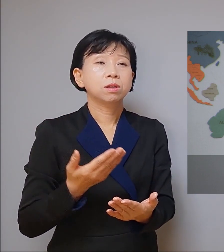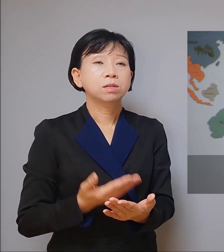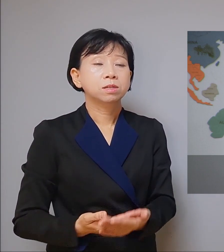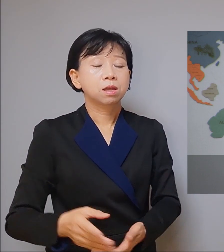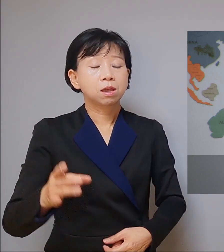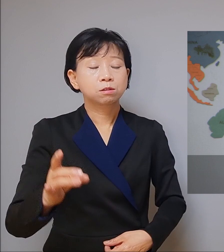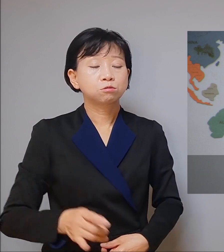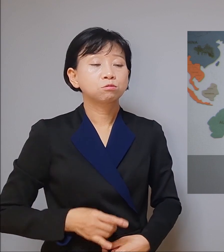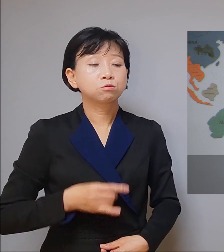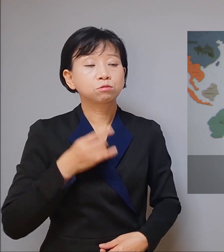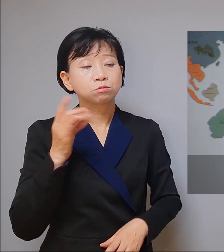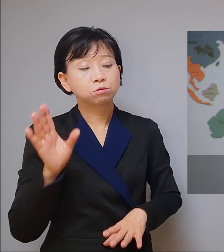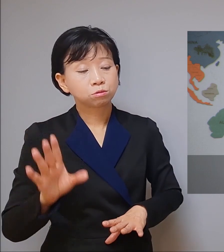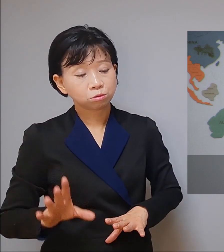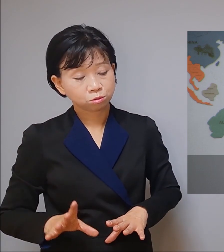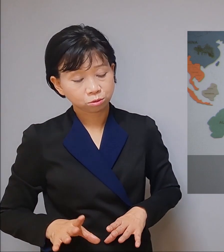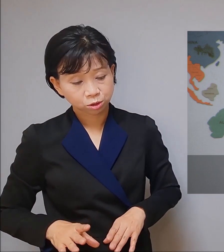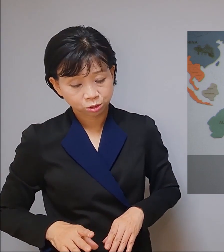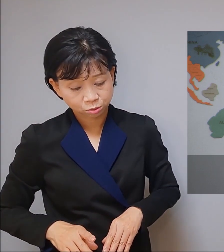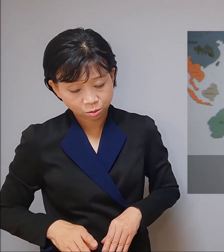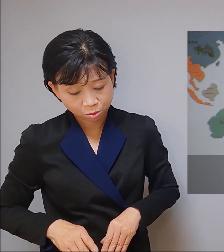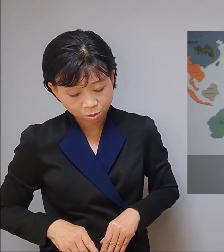하소서. 의에